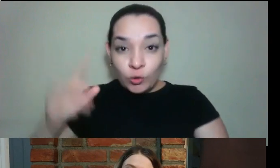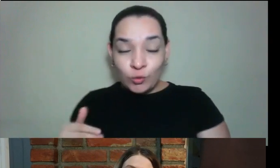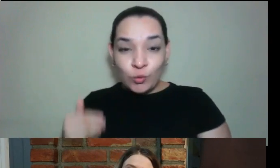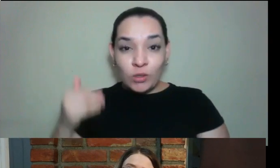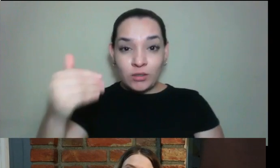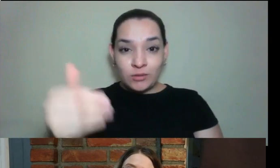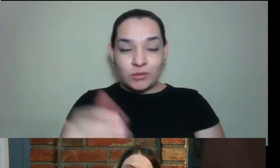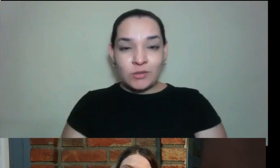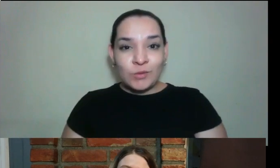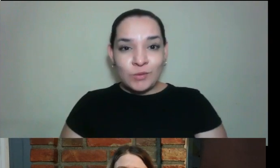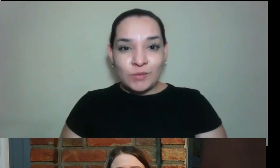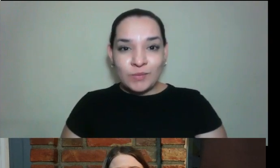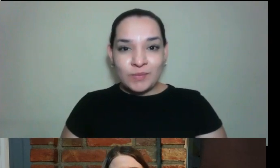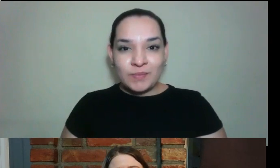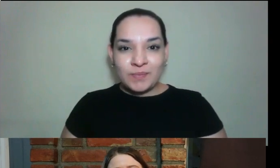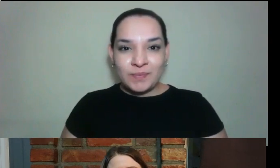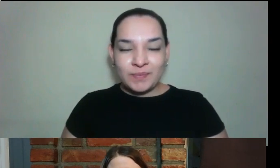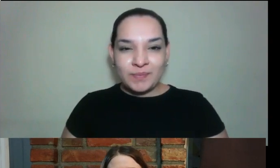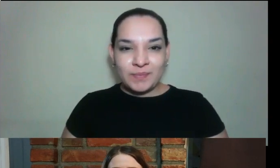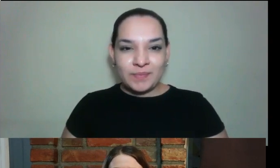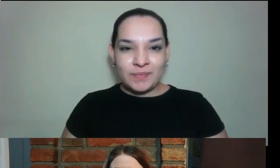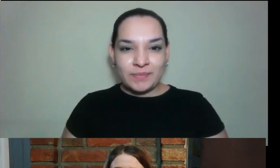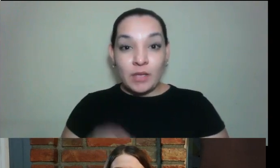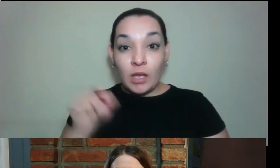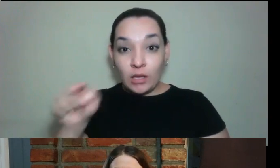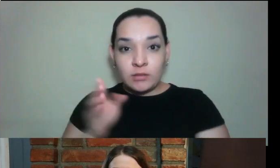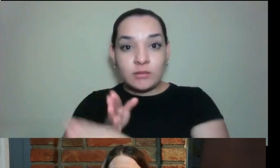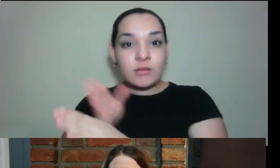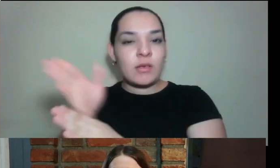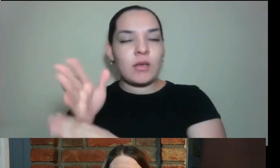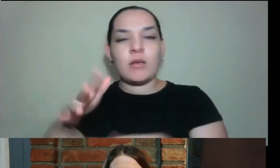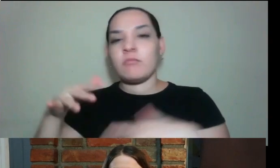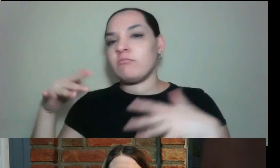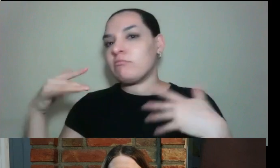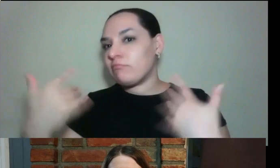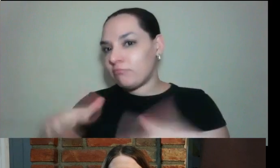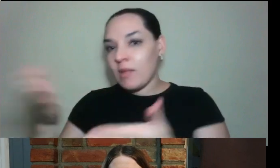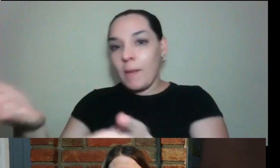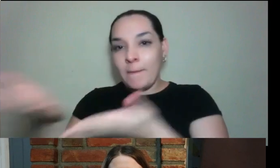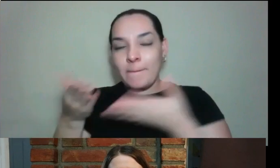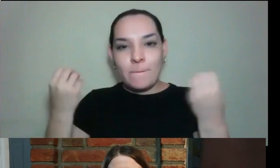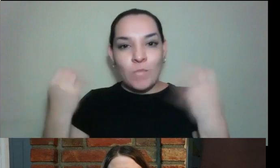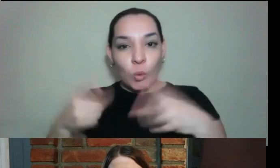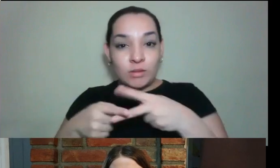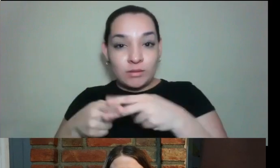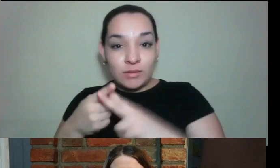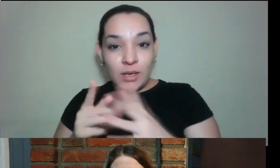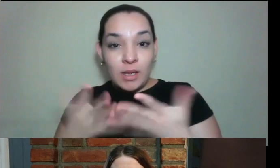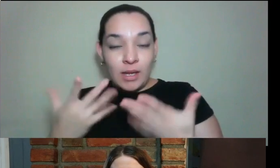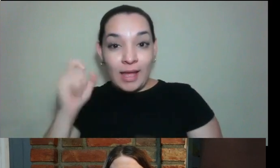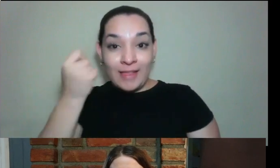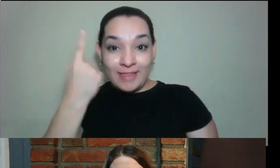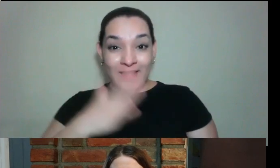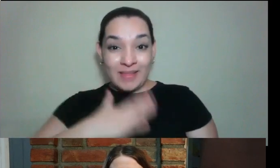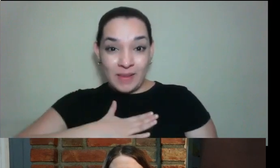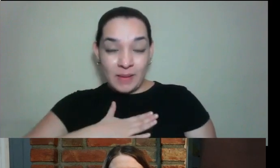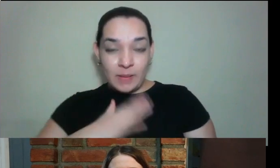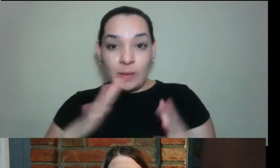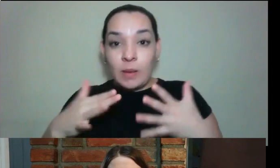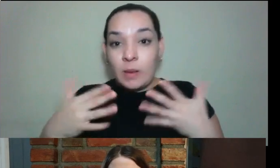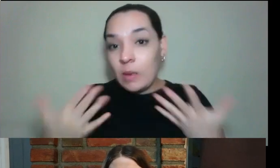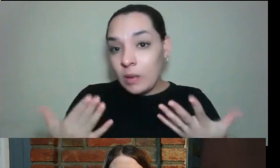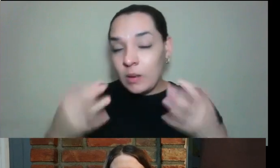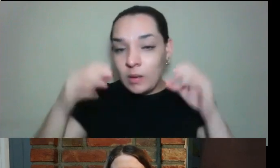durante 8 años y es una carrera que me ha dado muchas herramientas para